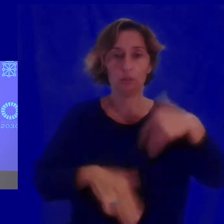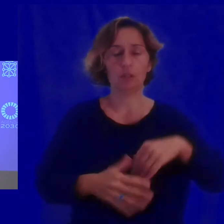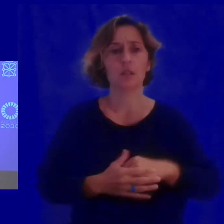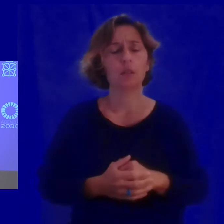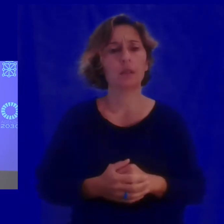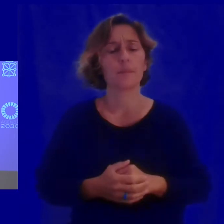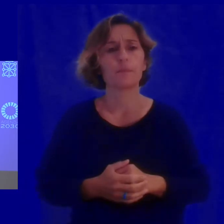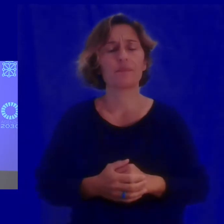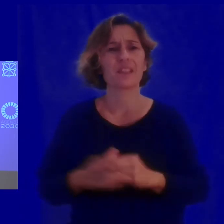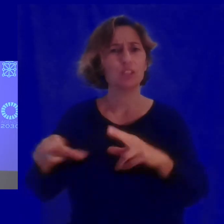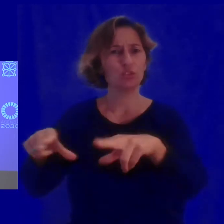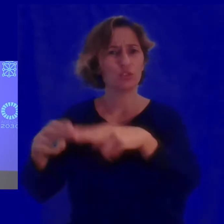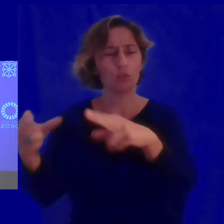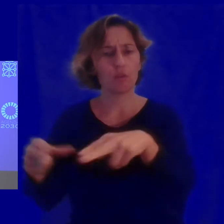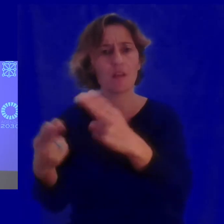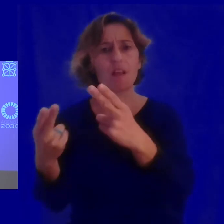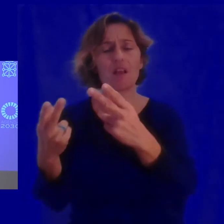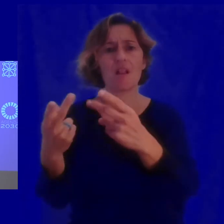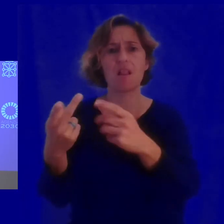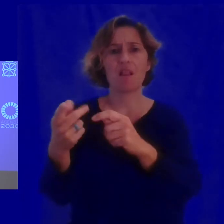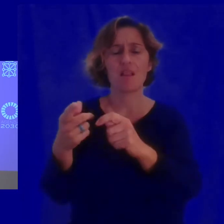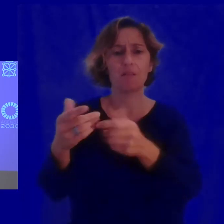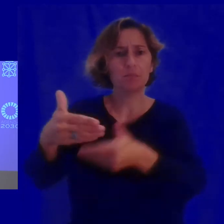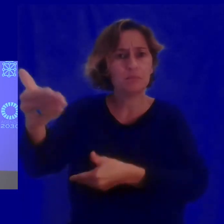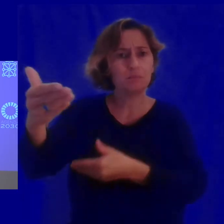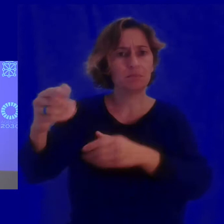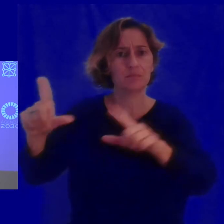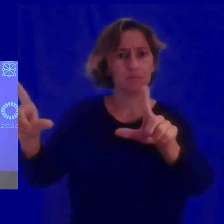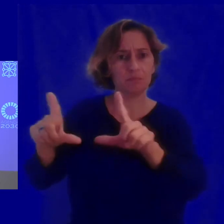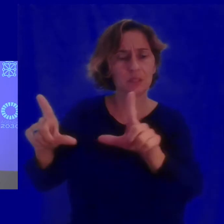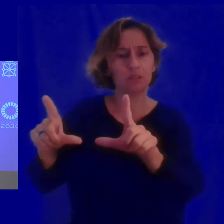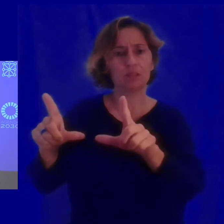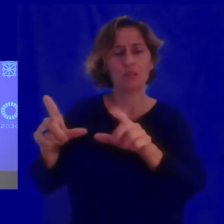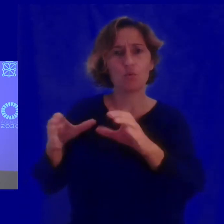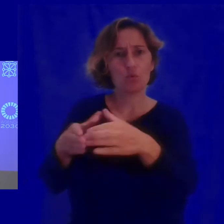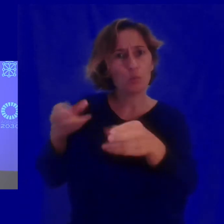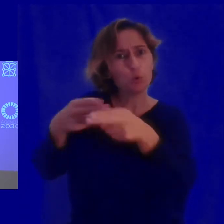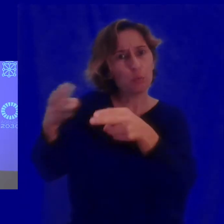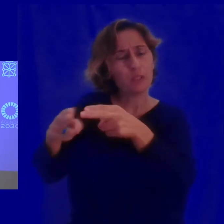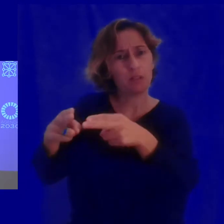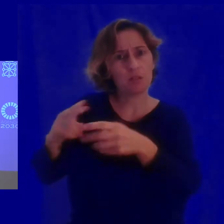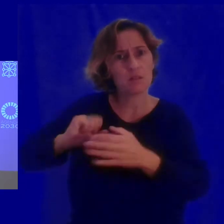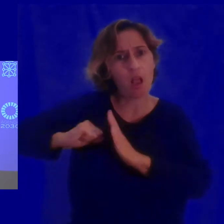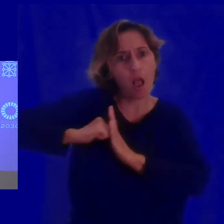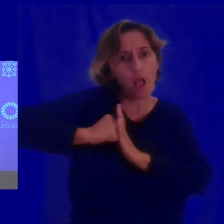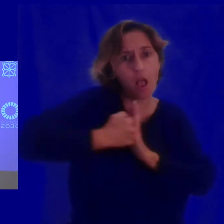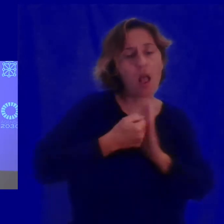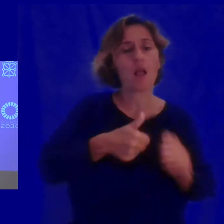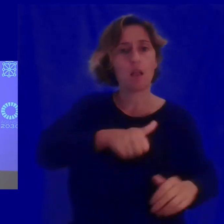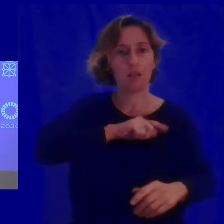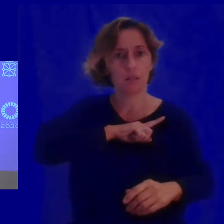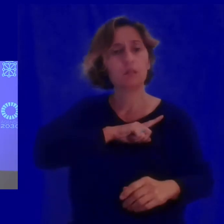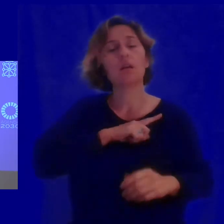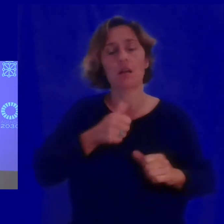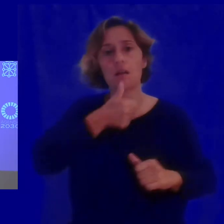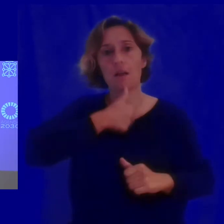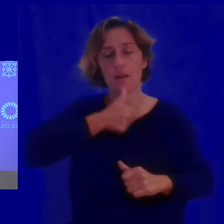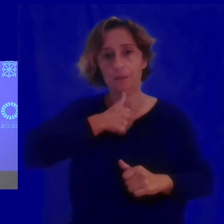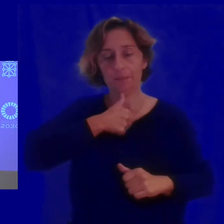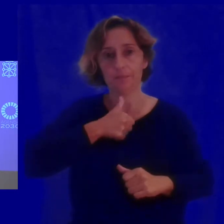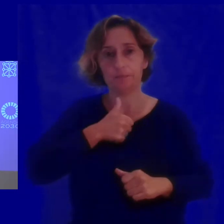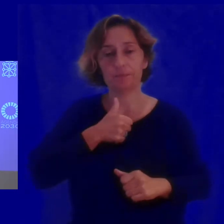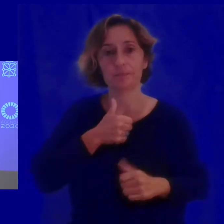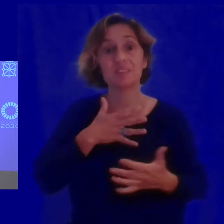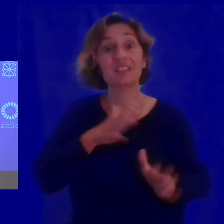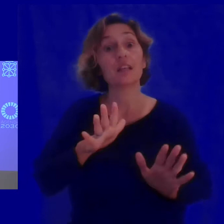presión social, mediática y política con este dato de la incidencia, que por supuesto, y como hemos dicho, no es el único